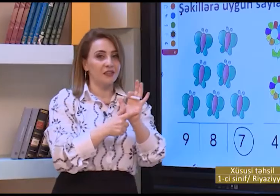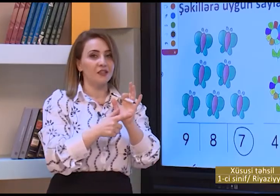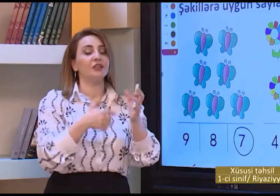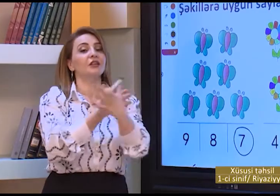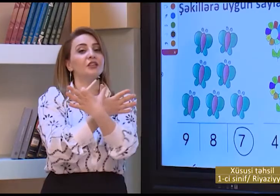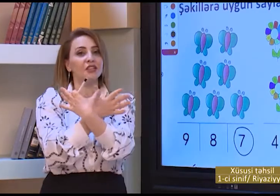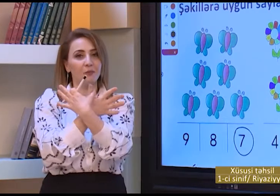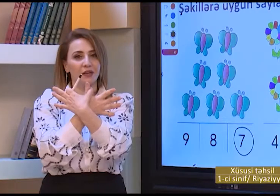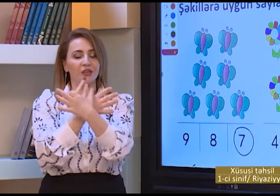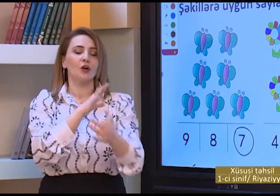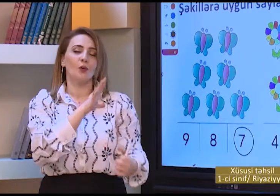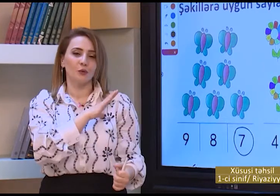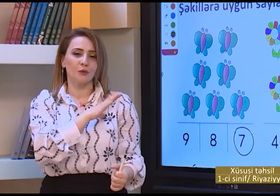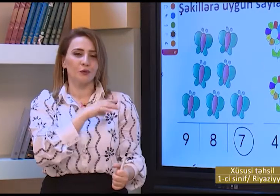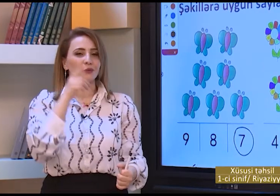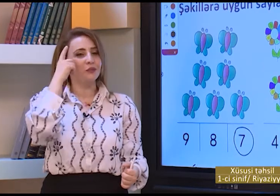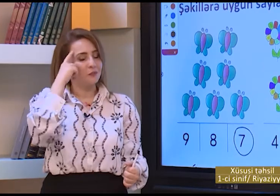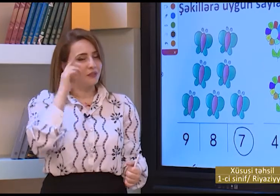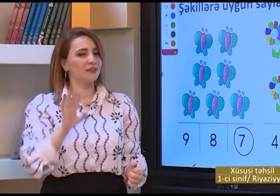7 kəpənək olduğunu bildik.